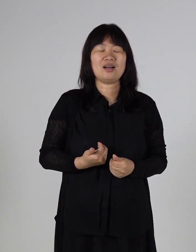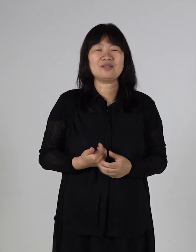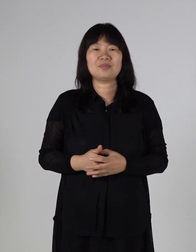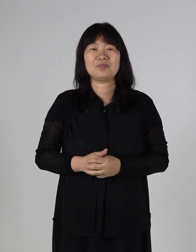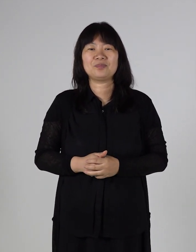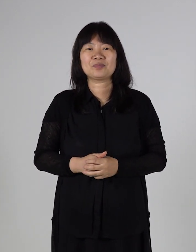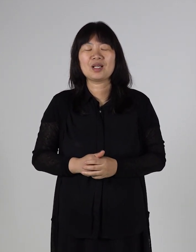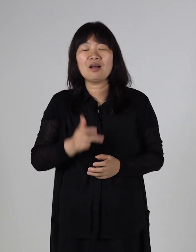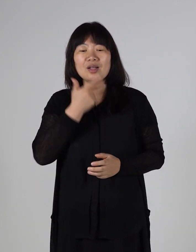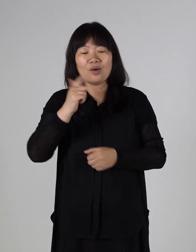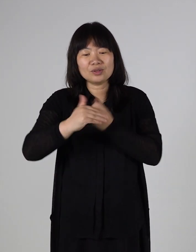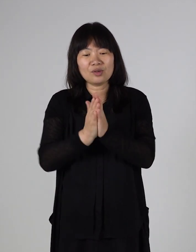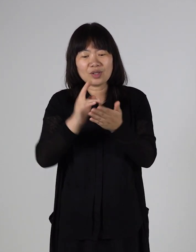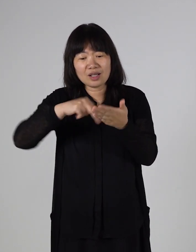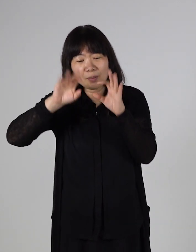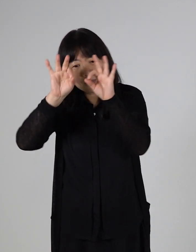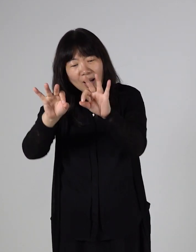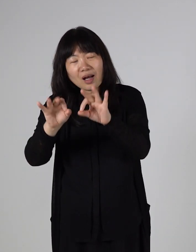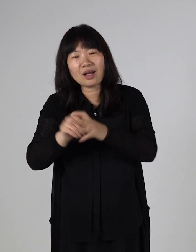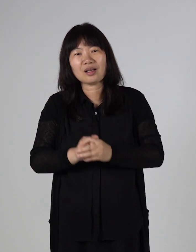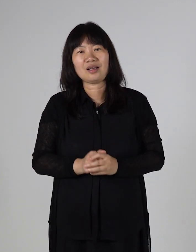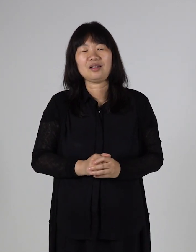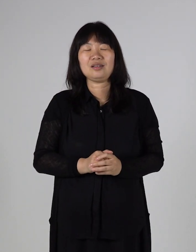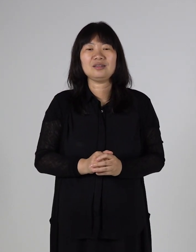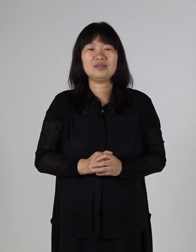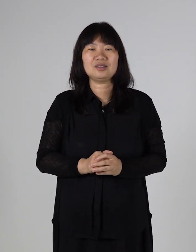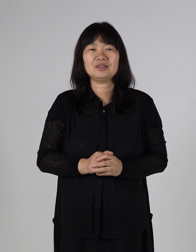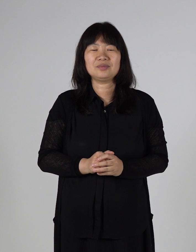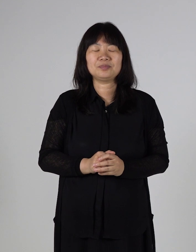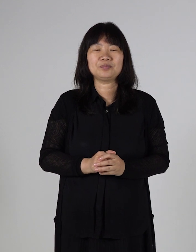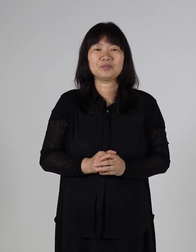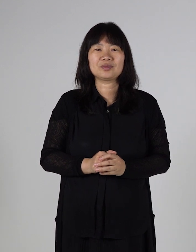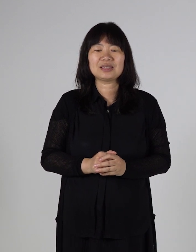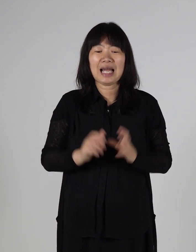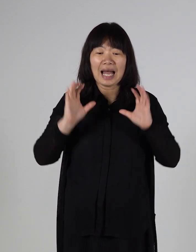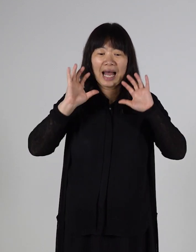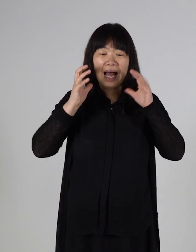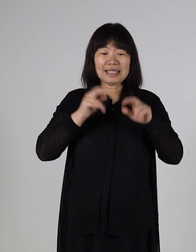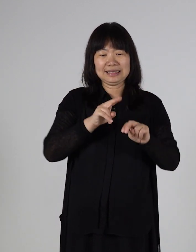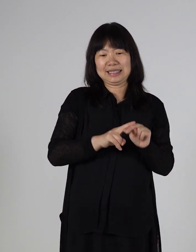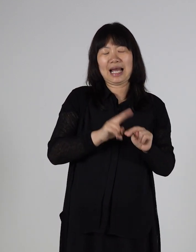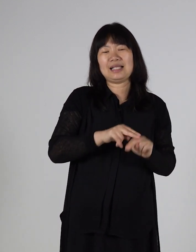그래서 영어 성경에 보면 humble이라고 되어 있지 않고 lowly position,